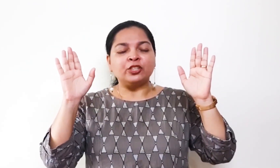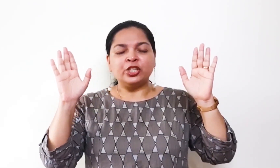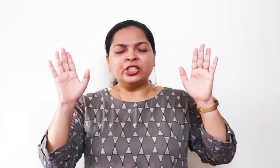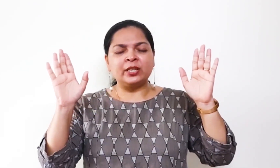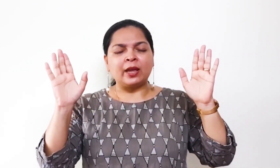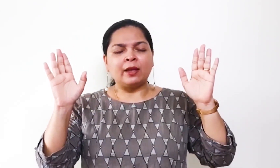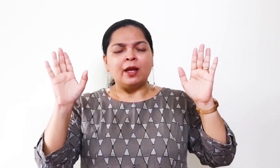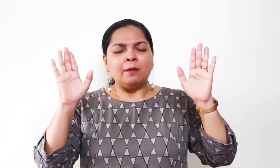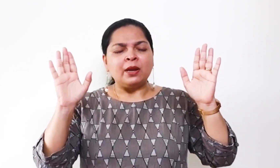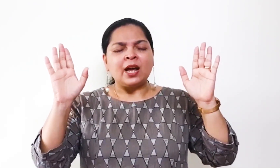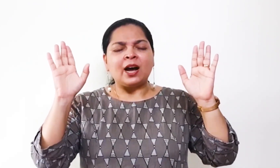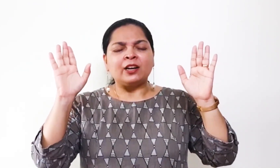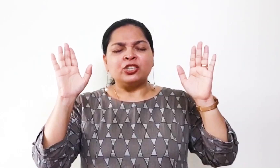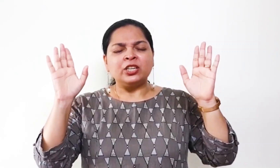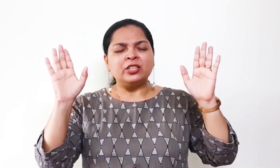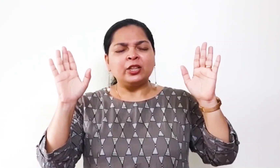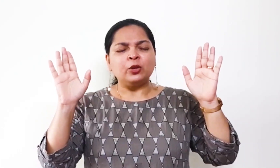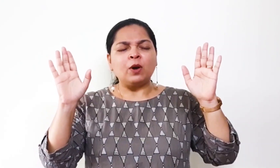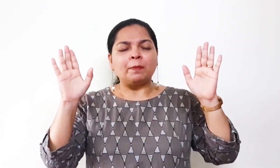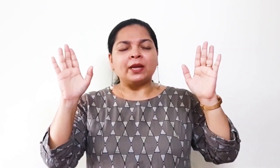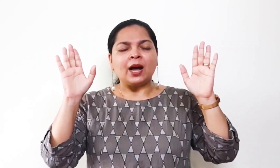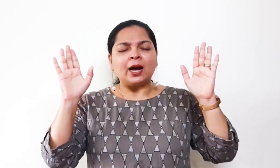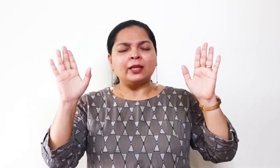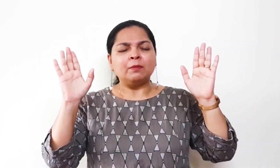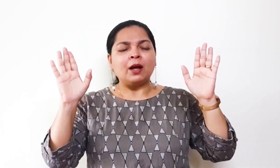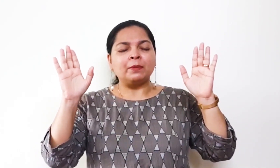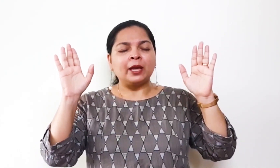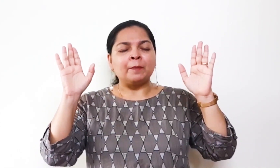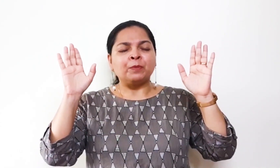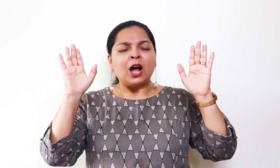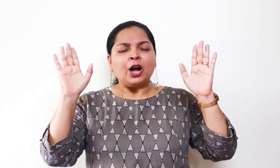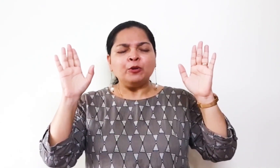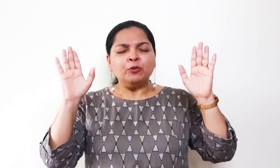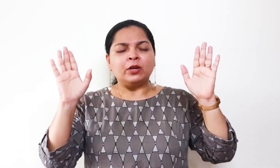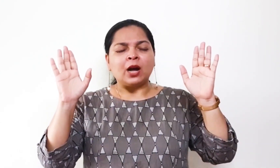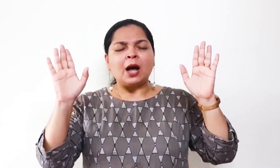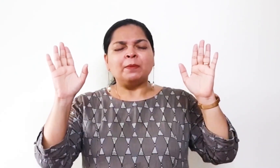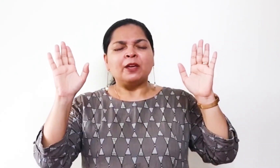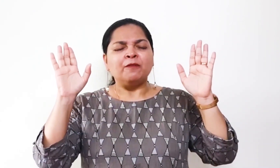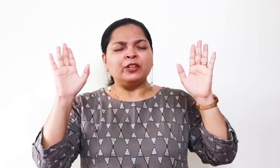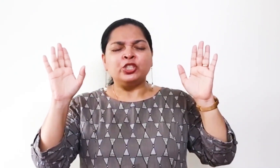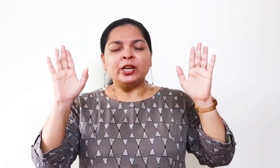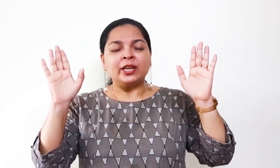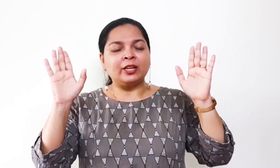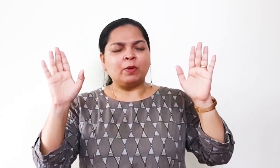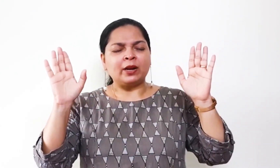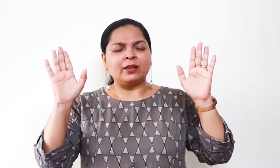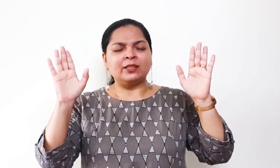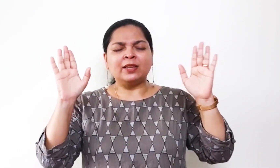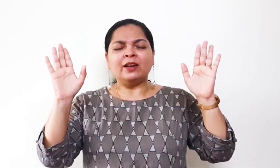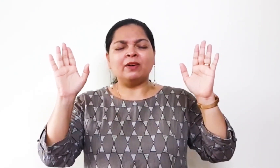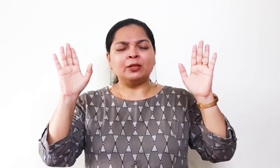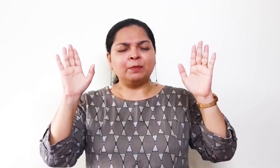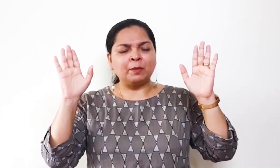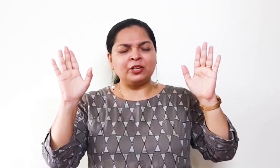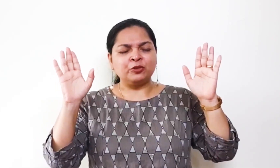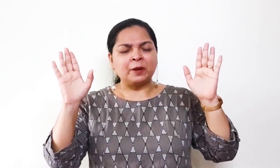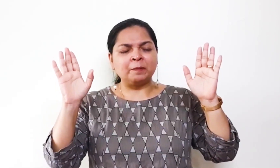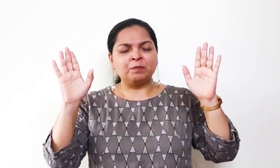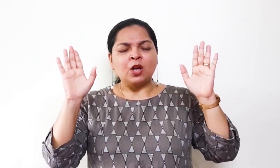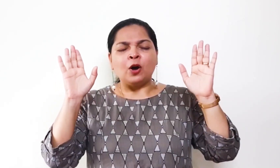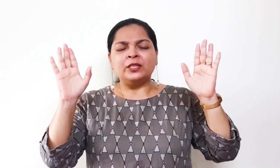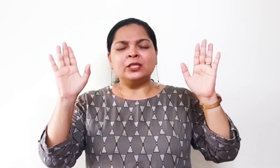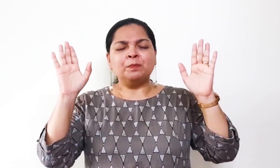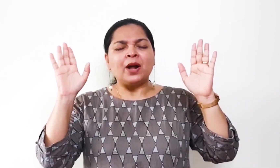है, आशीषित है। मैंने आशीष देती हूँ आपके आत्मा, आपके अनुग्रह, आपके वचन के द्वारा। धन्यवाद